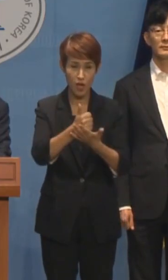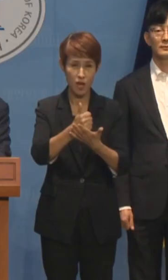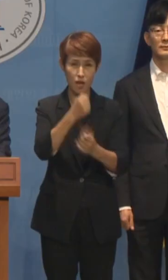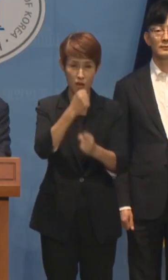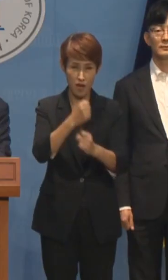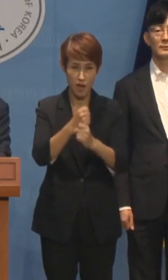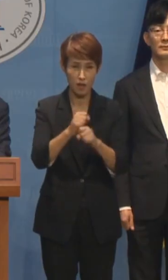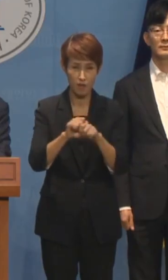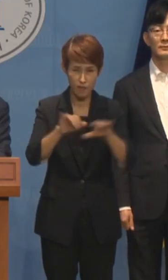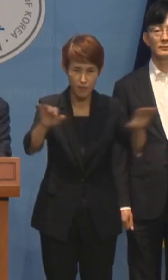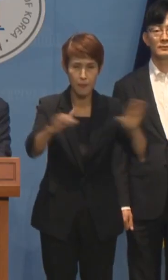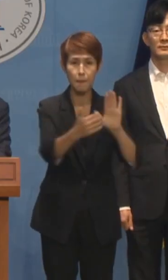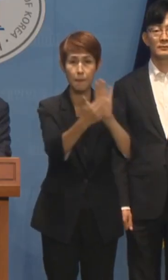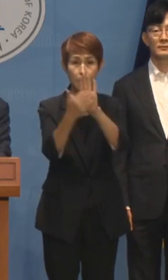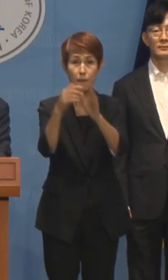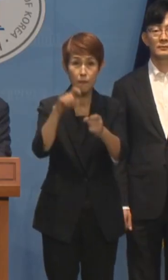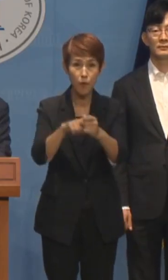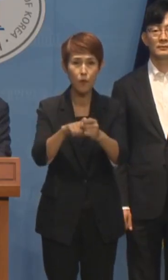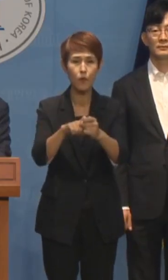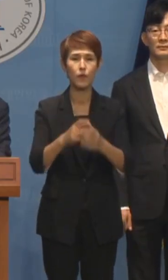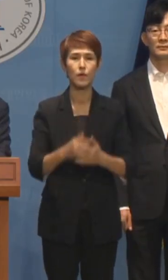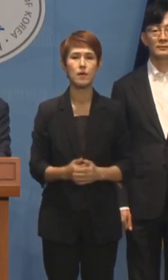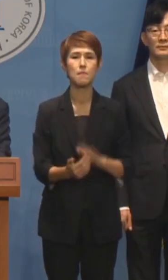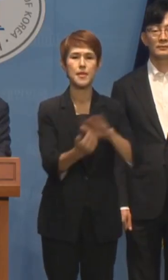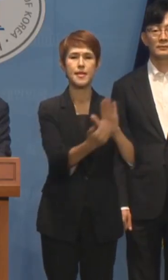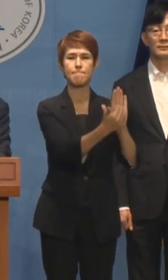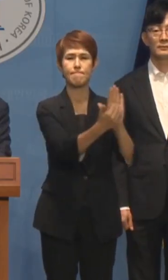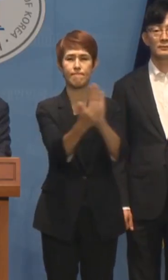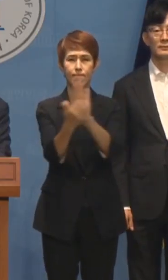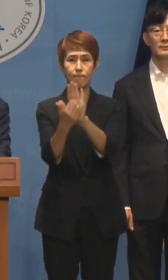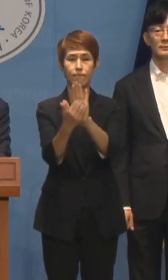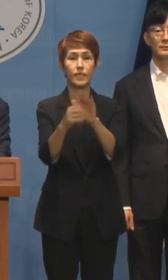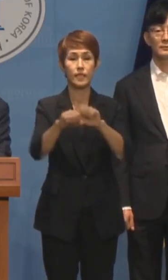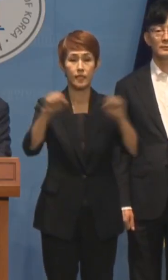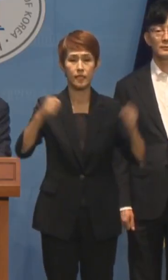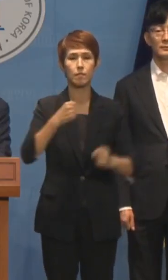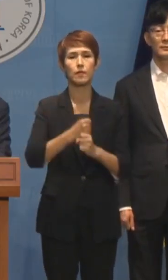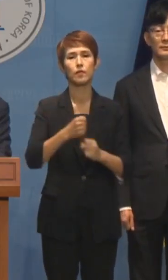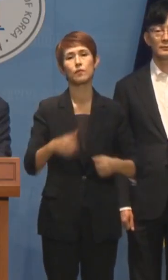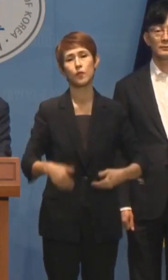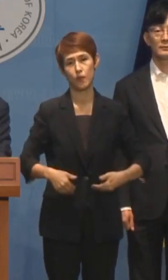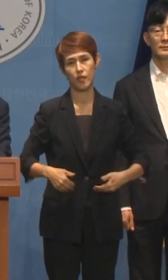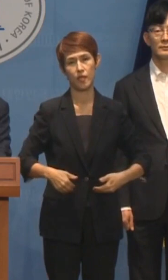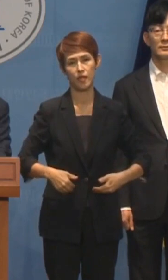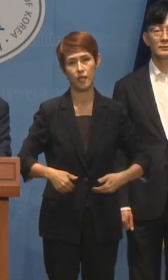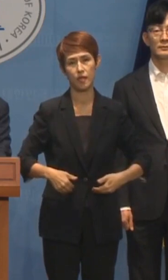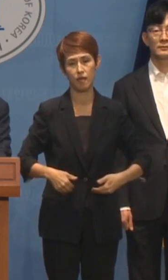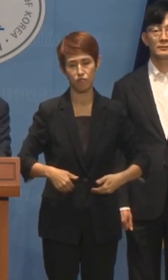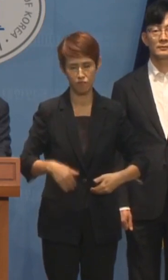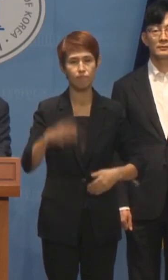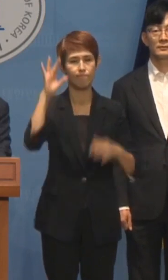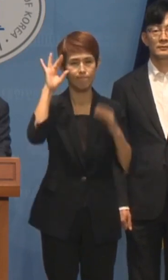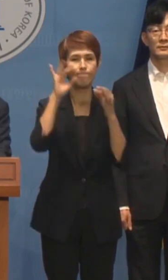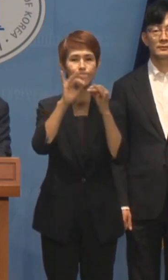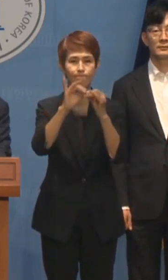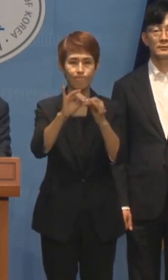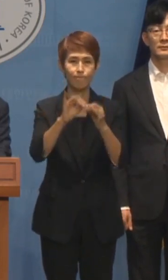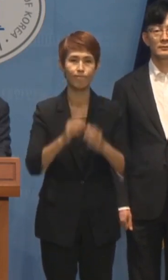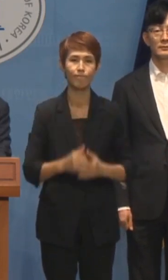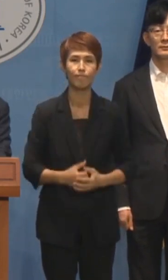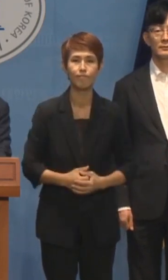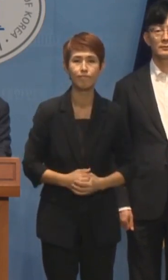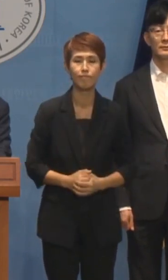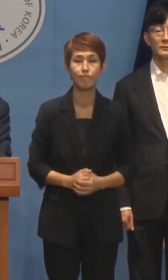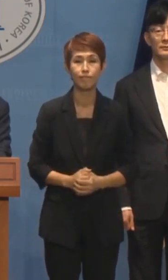확산되지 않도록 항구적인 예방 시스템을 만드는 것이 필요하다는 데 의견을 모두 같이 했습니다.